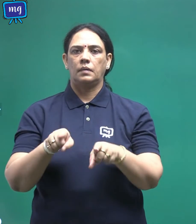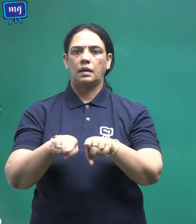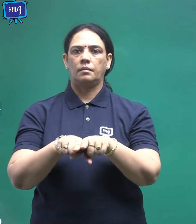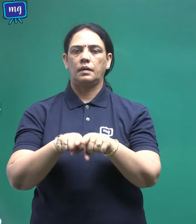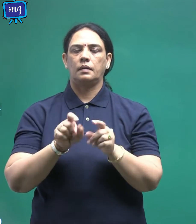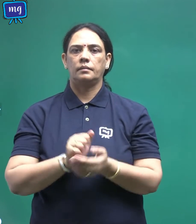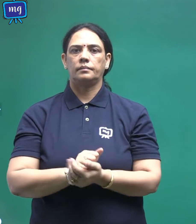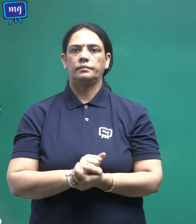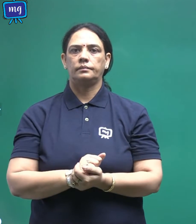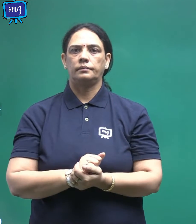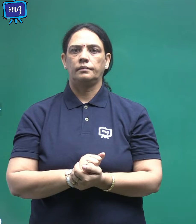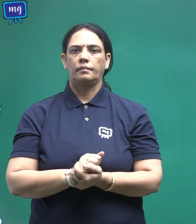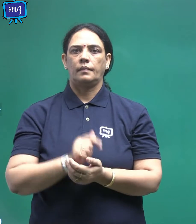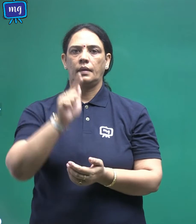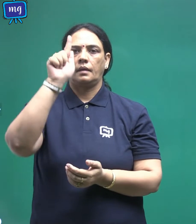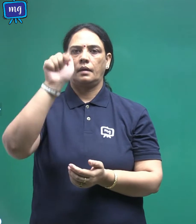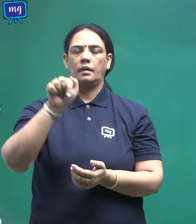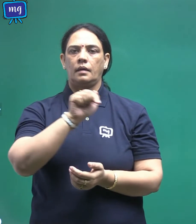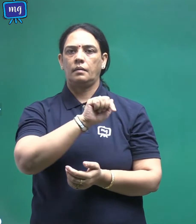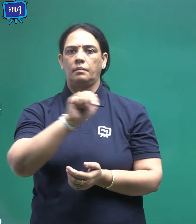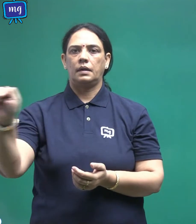बराबर 1/2